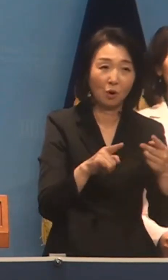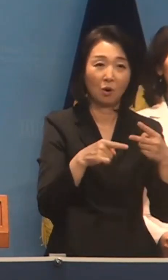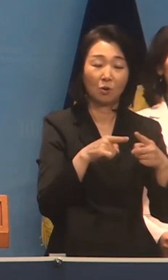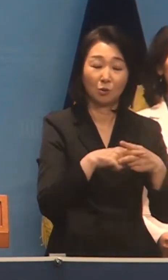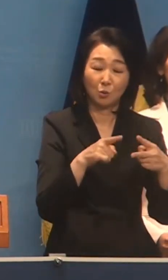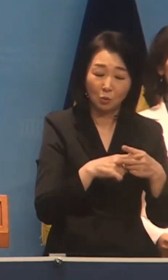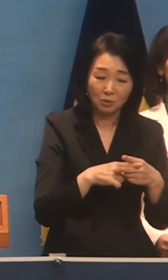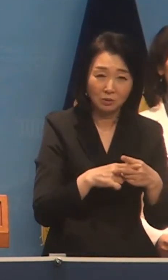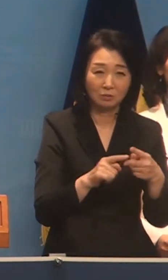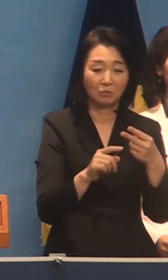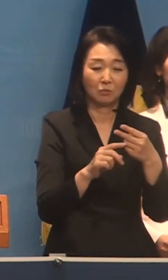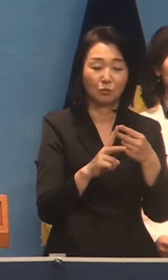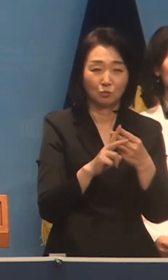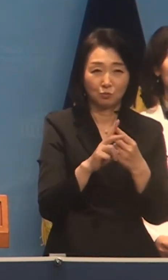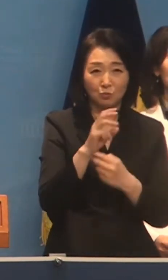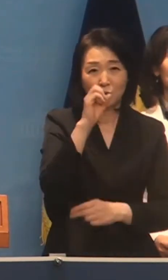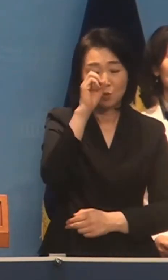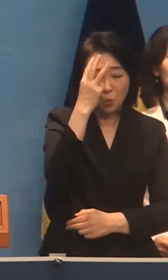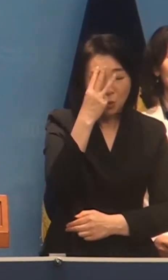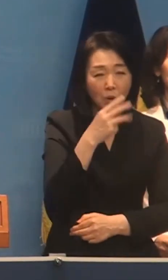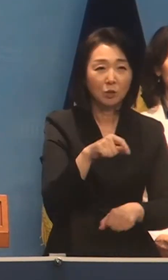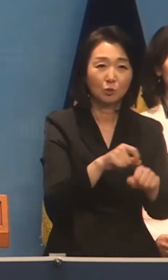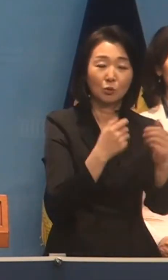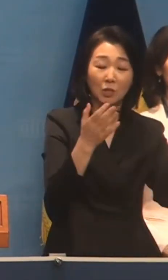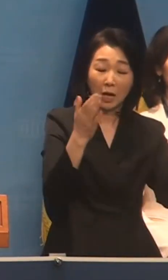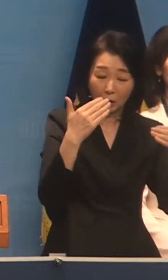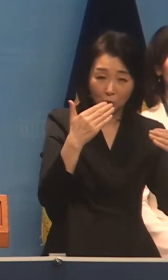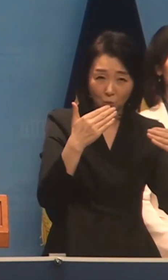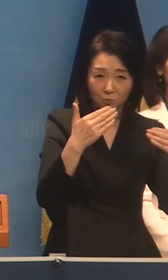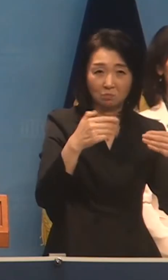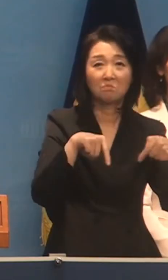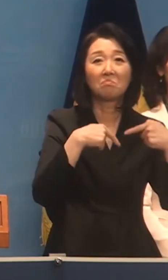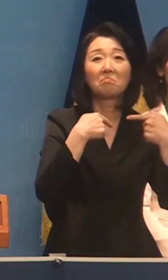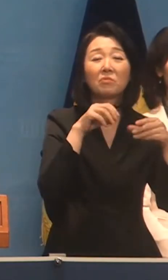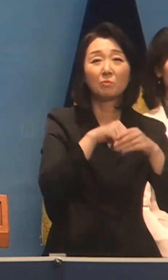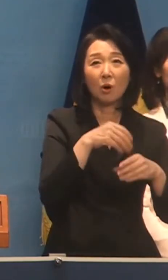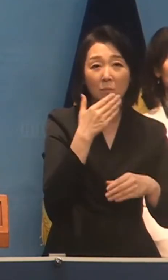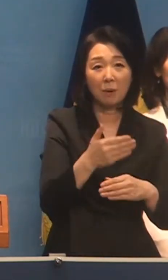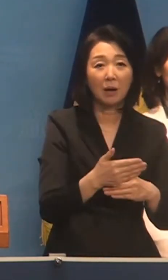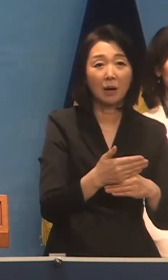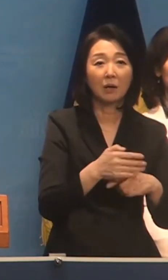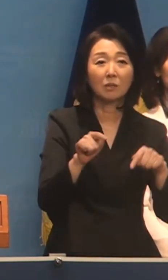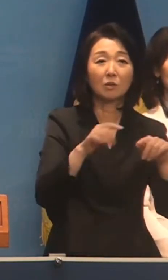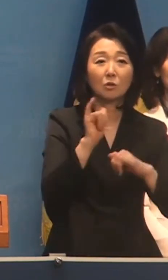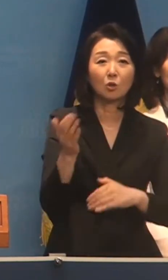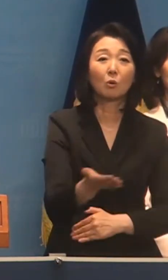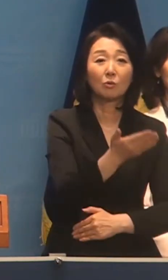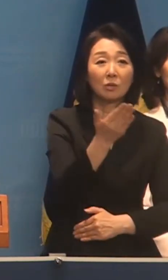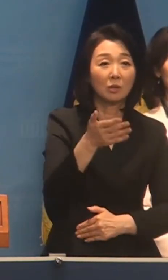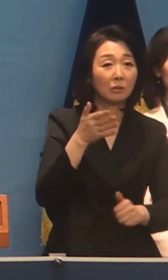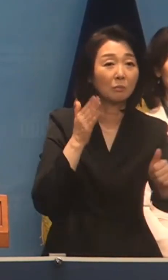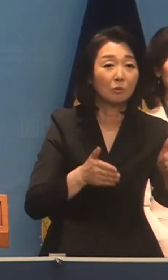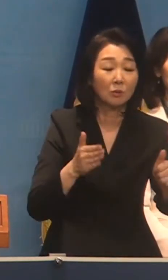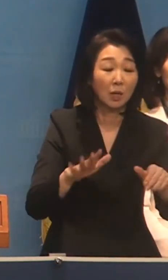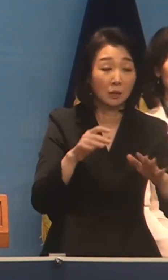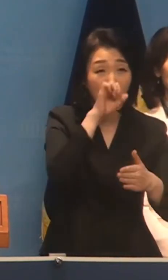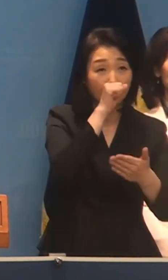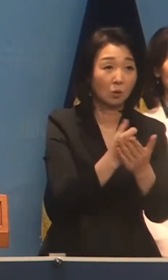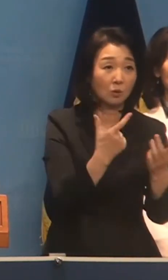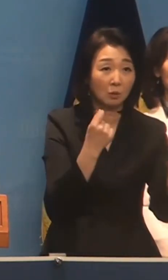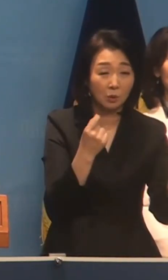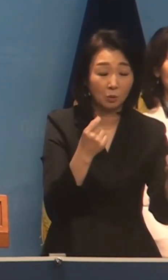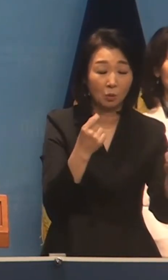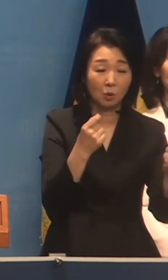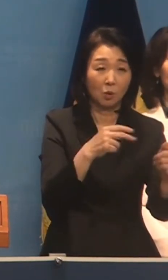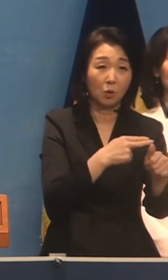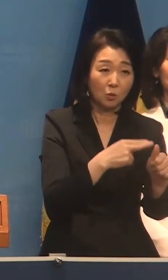특수학교 50만 교원들이 해당하는 일입니다. 정치권의 외칩니다. 이제는 정상화해야 합니다. 교원의